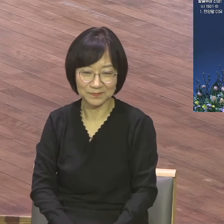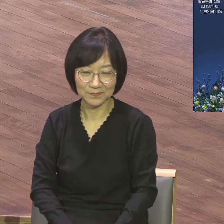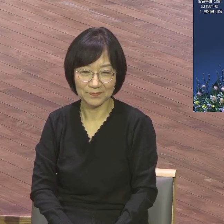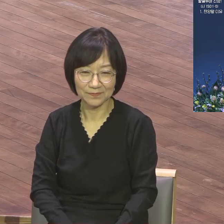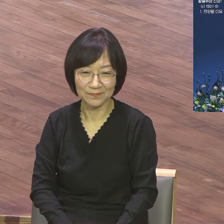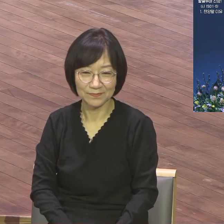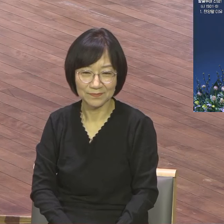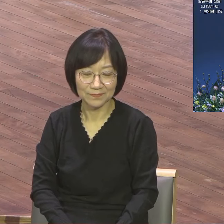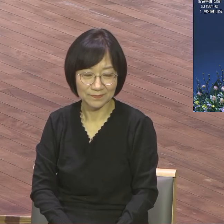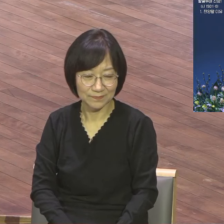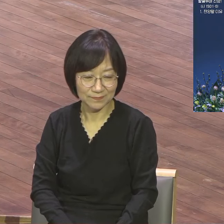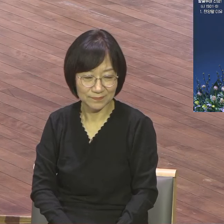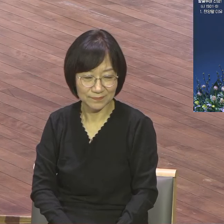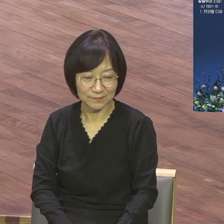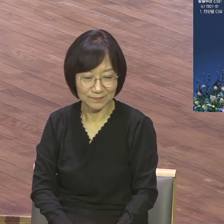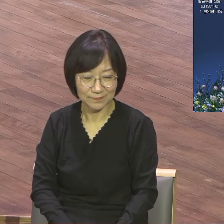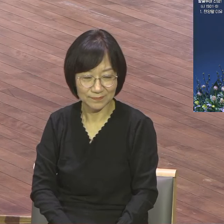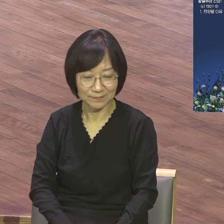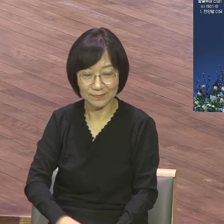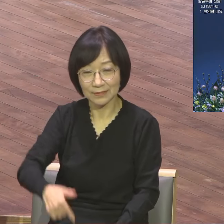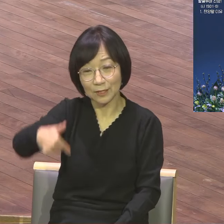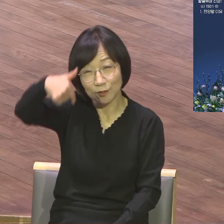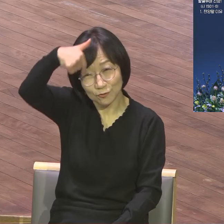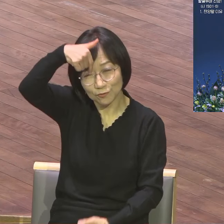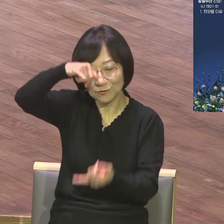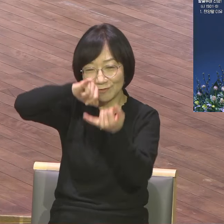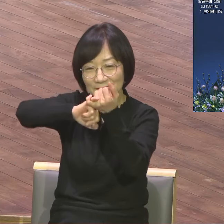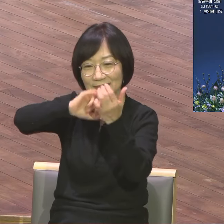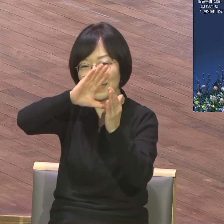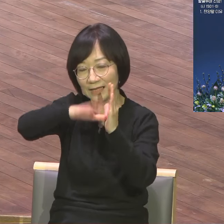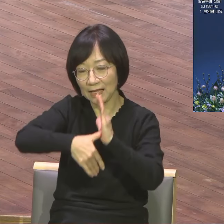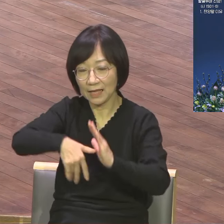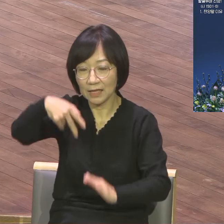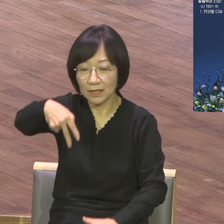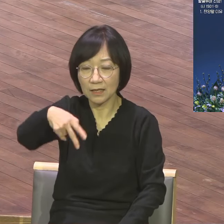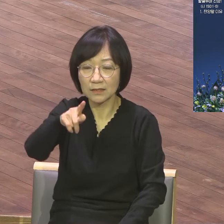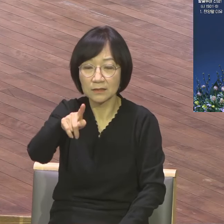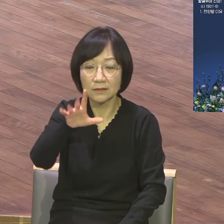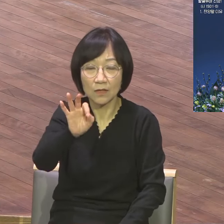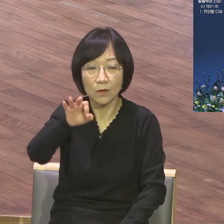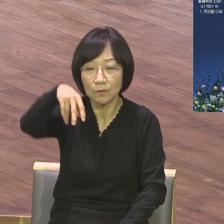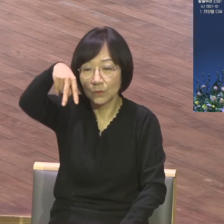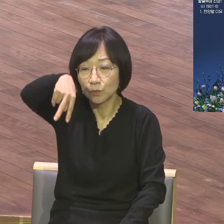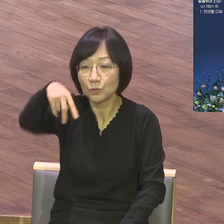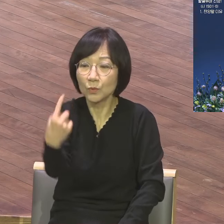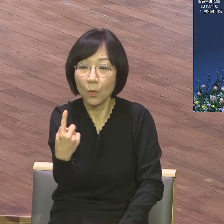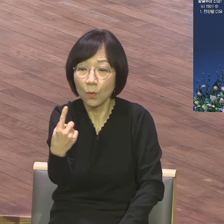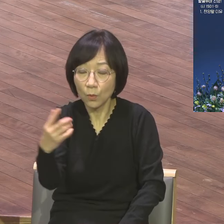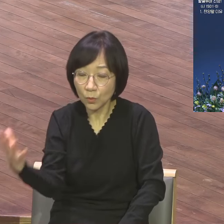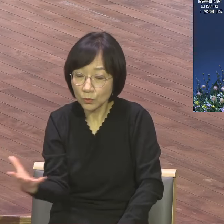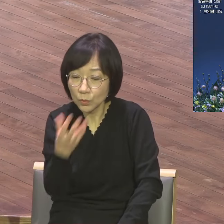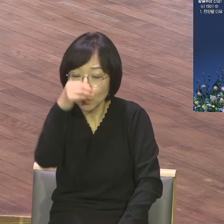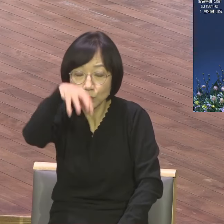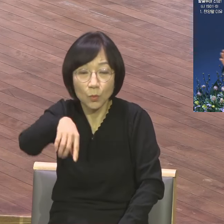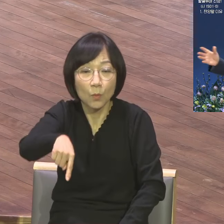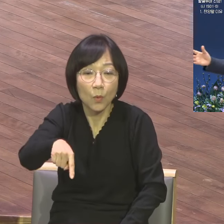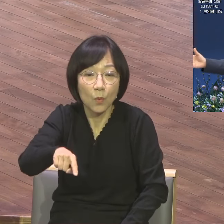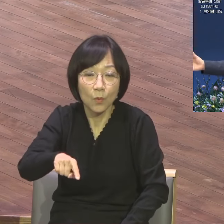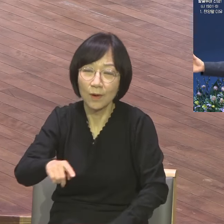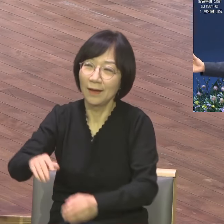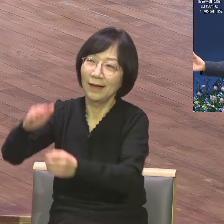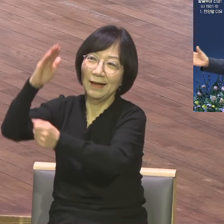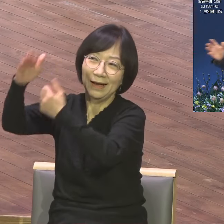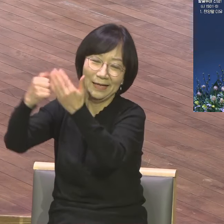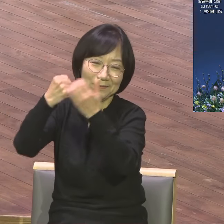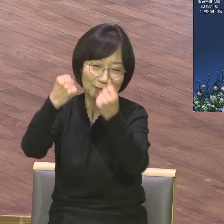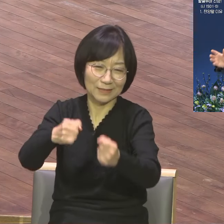발걸음에 찬양을 드립니다. 구약 시대 성소는요 하나님 자신이 계시는 곳입니다. 하나님 물론